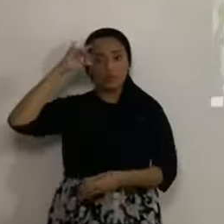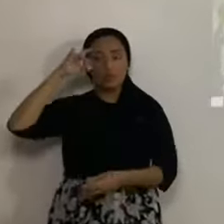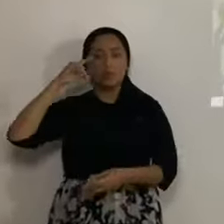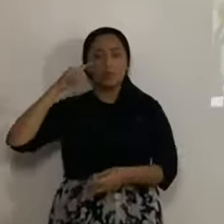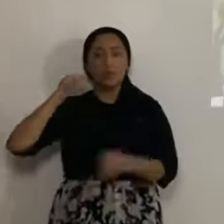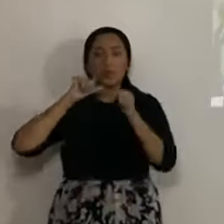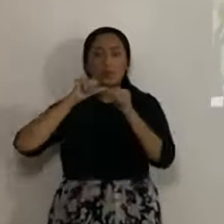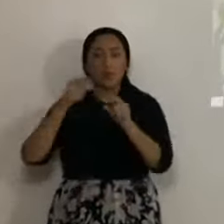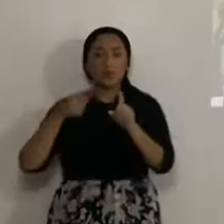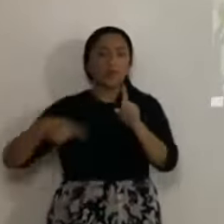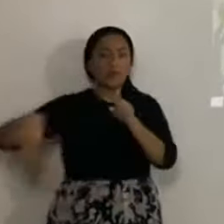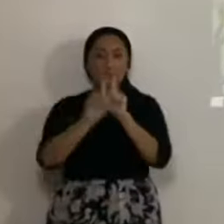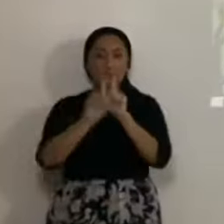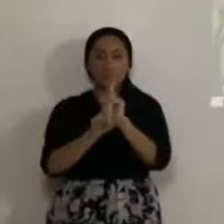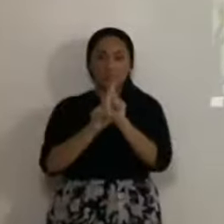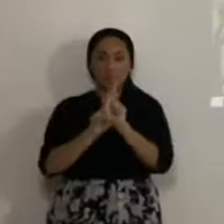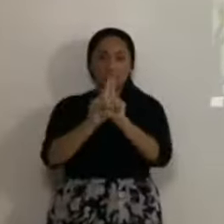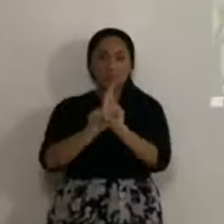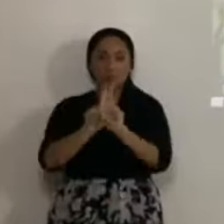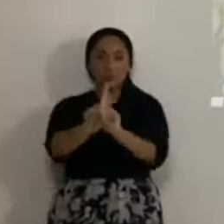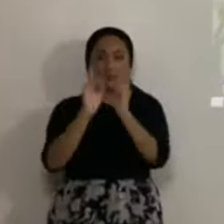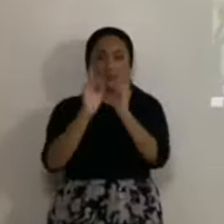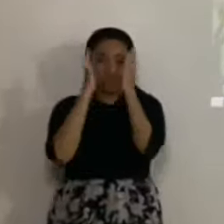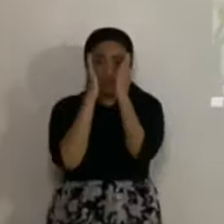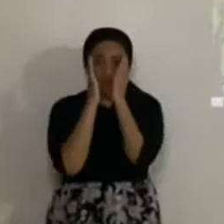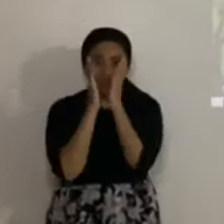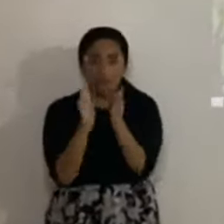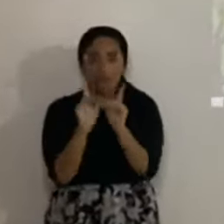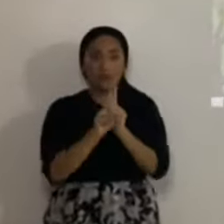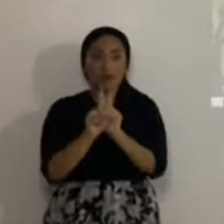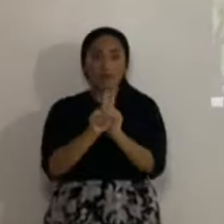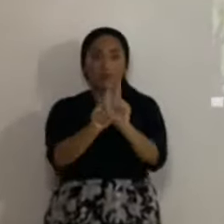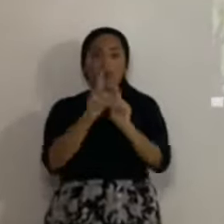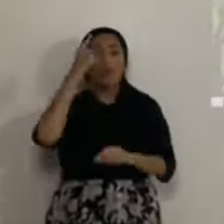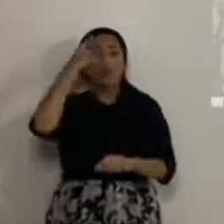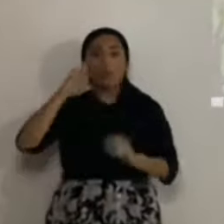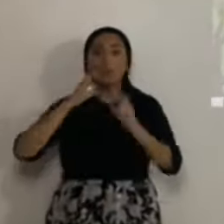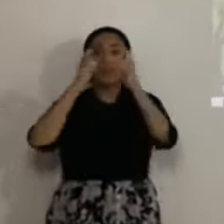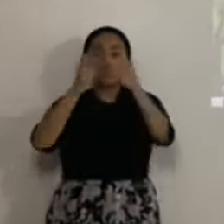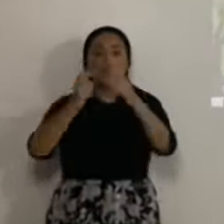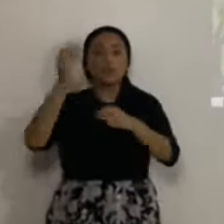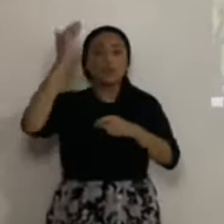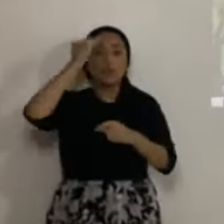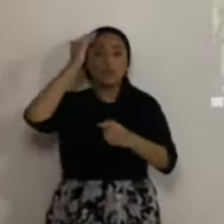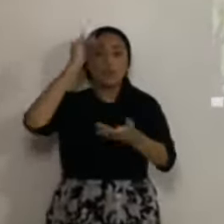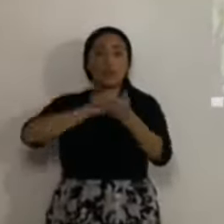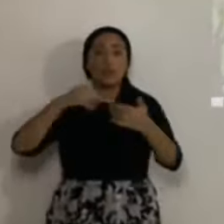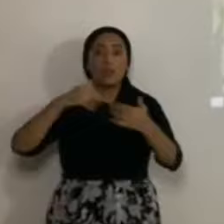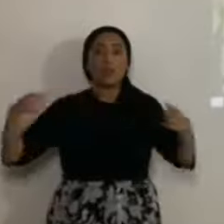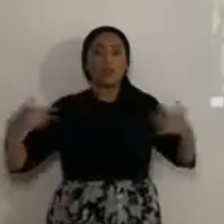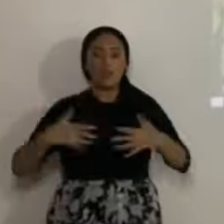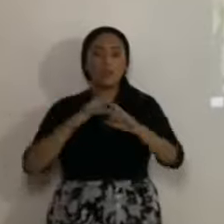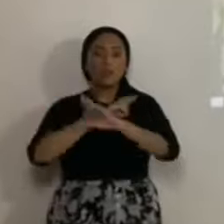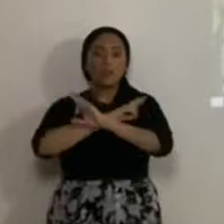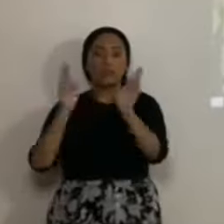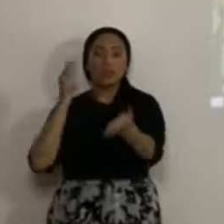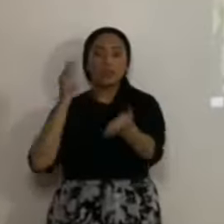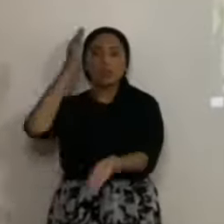adelante, ojo, atención, para entender que el miedo ha llegado,